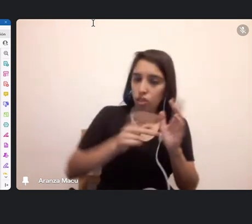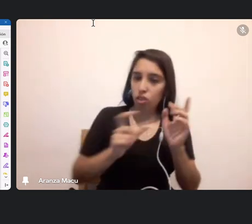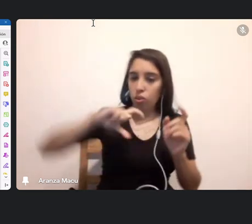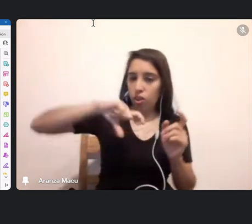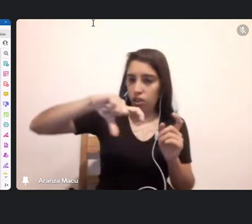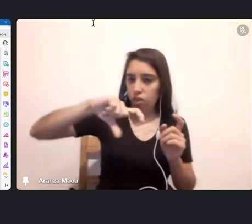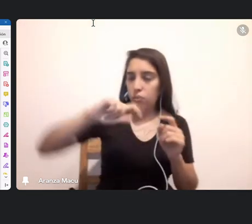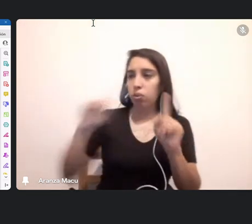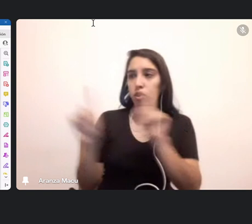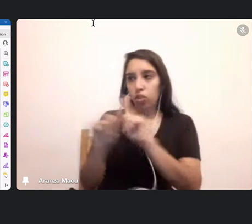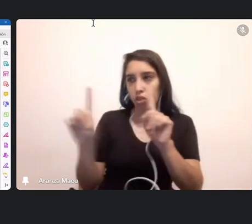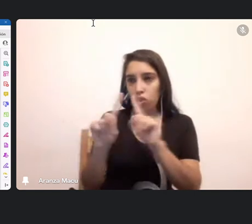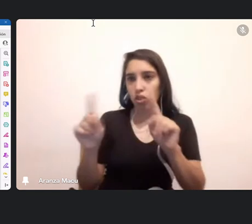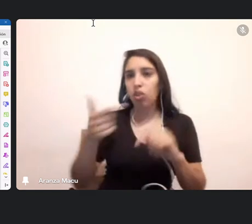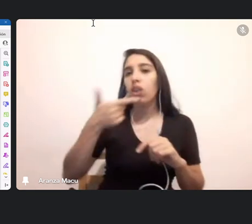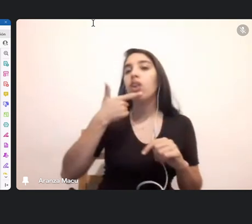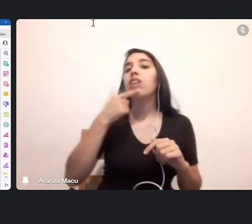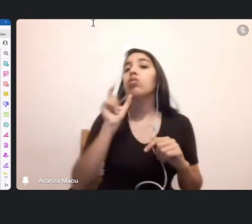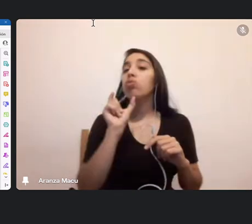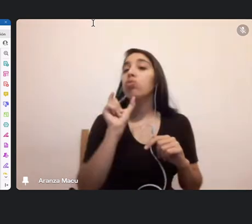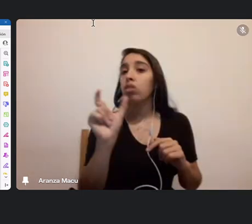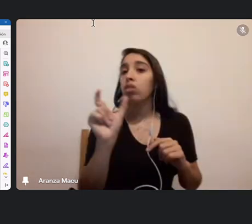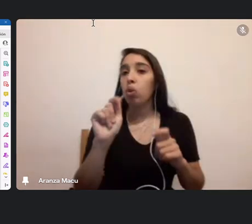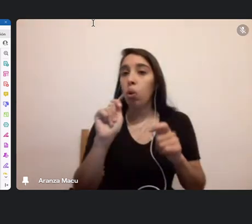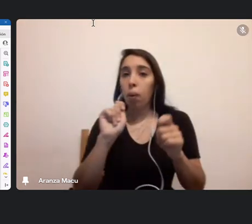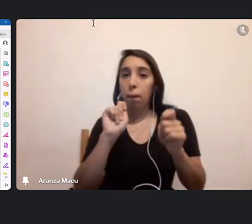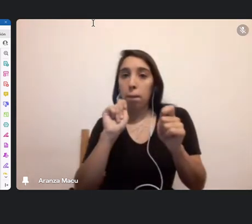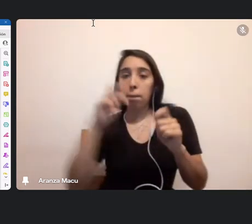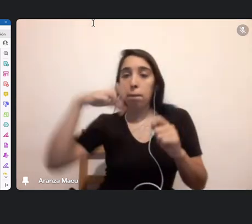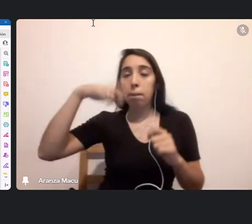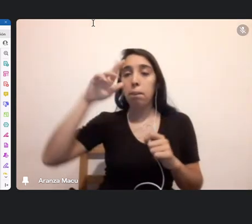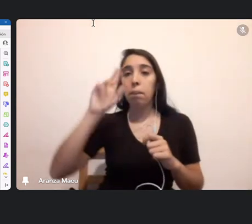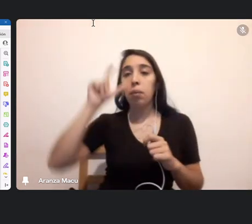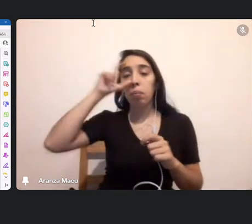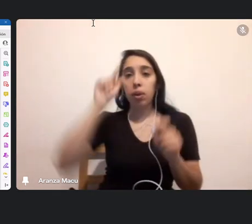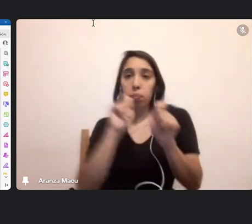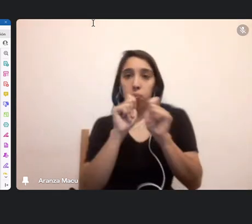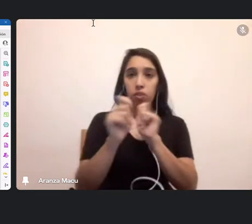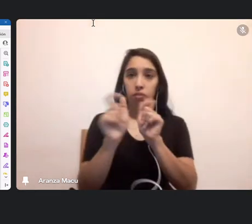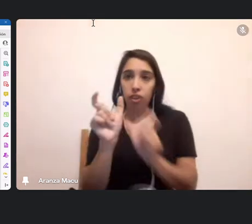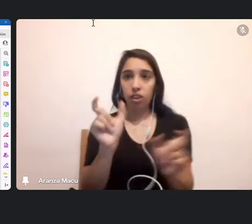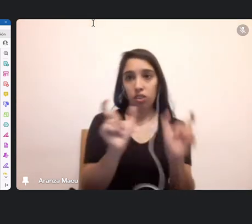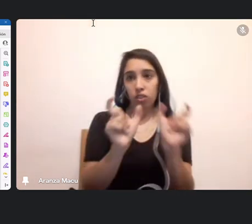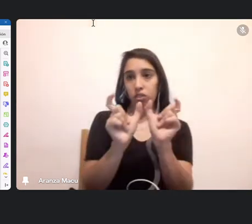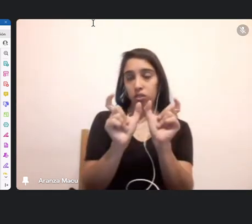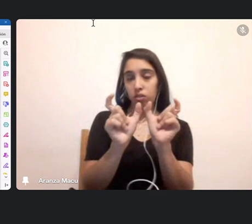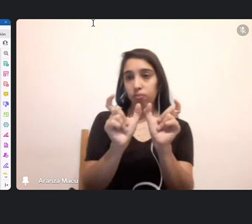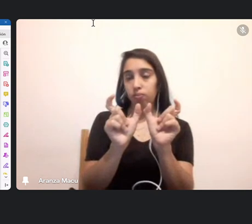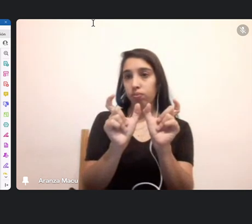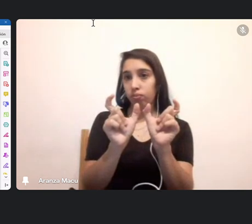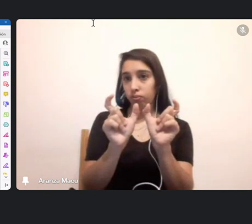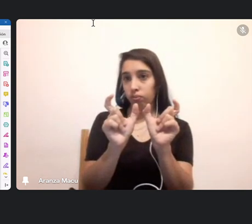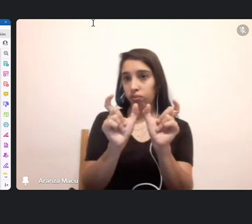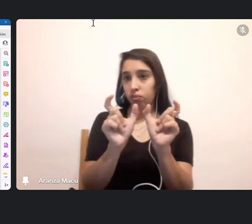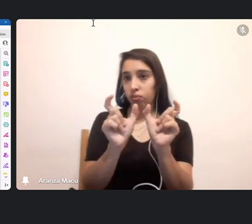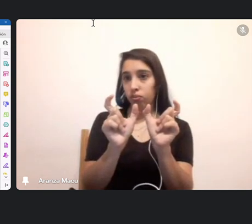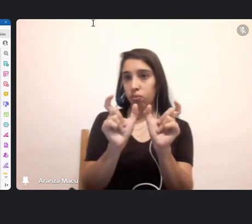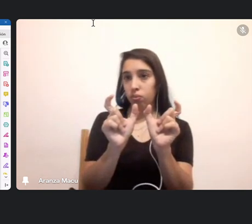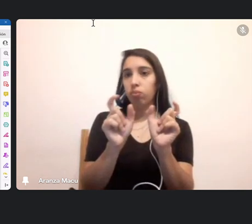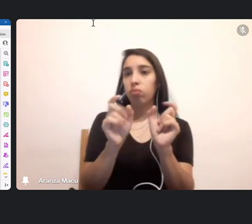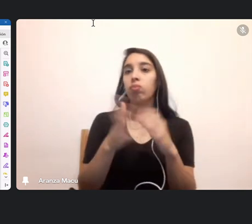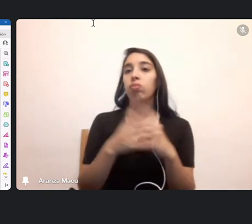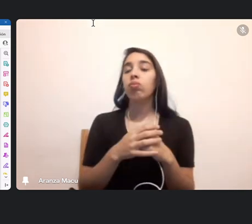premodificador. Y ING también puede ser, por ejemplo, si vos decís learning, es el aprendizaje. El adjetivo